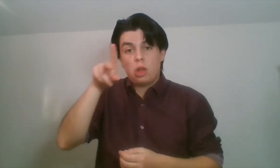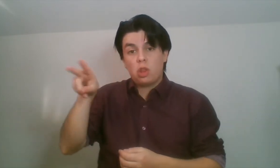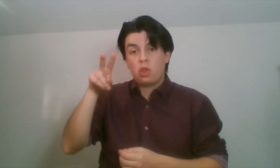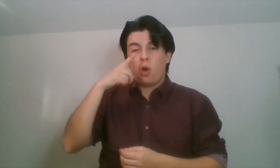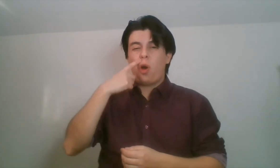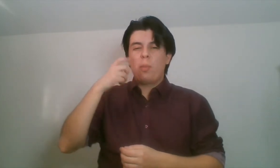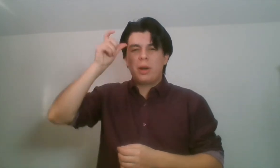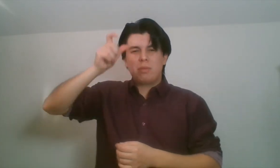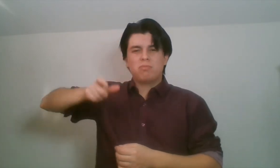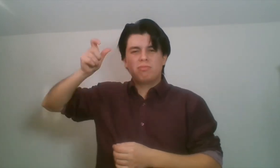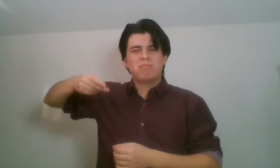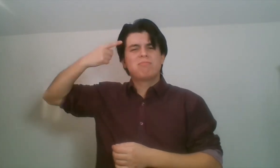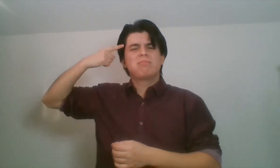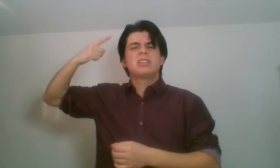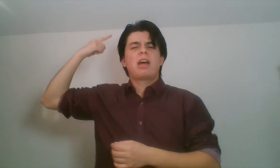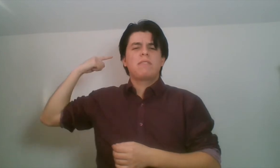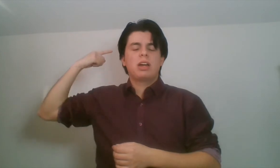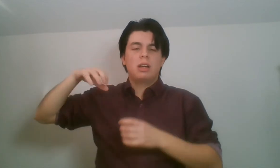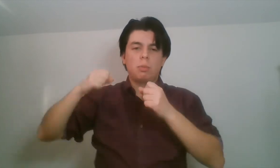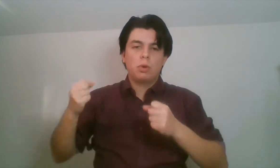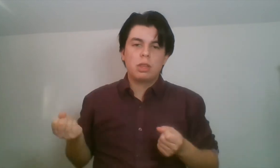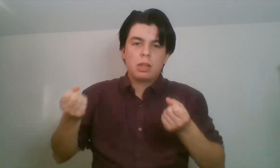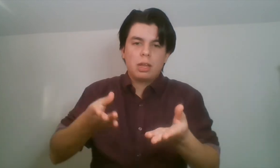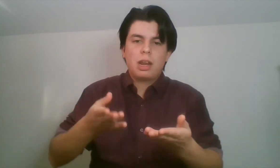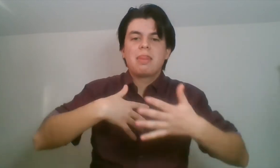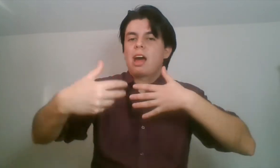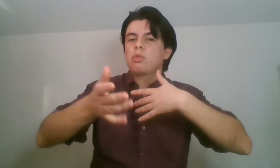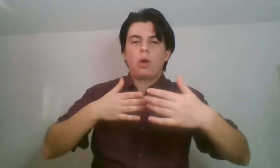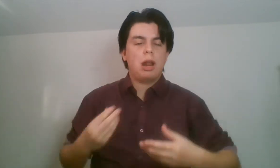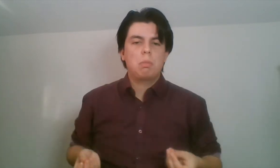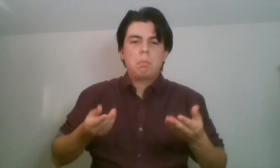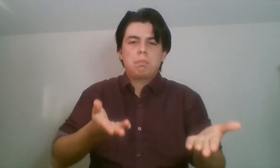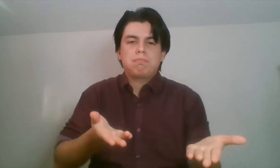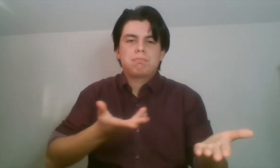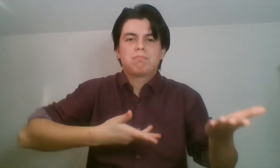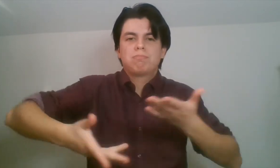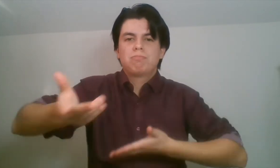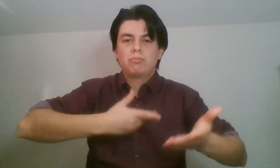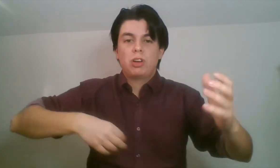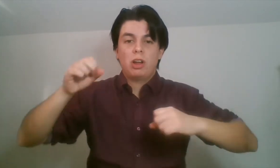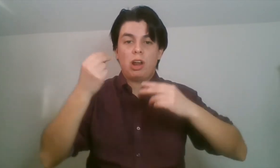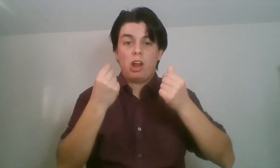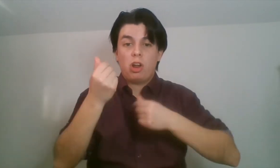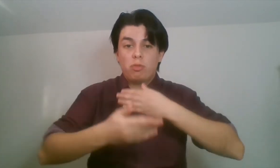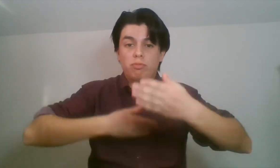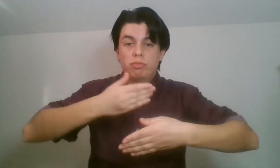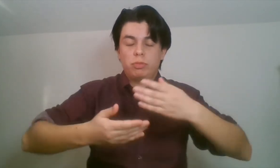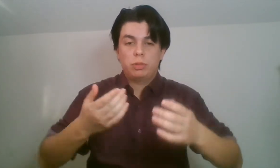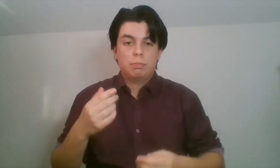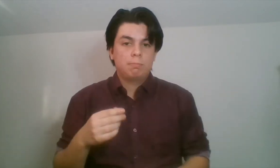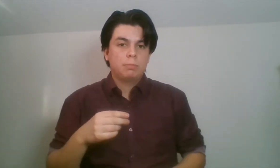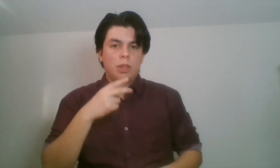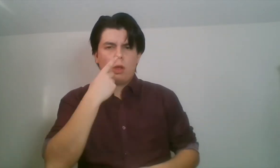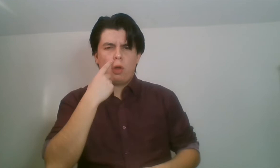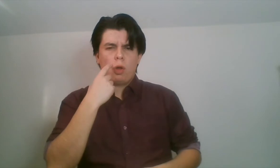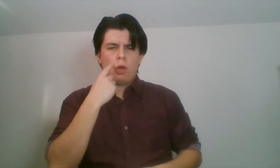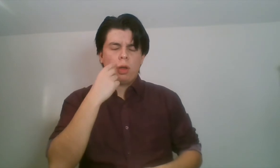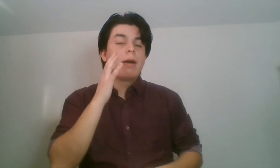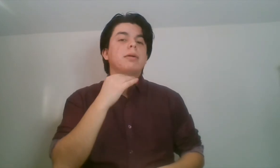en forma natural. ¿Cómo fue la experiencia de esos primeros años? Mira, yo no lo tengo claro cómo fue la experiencia. Yo lo